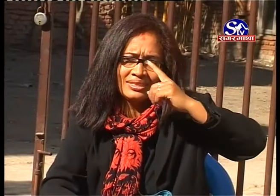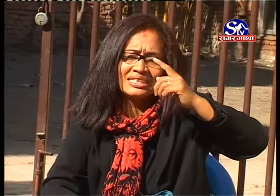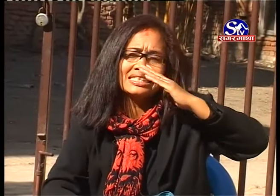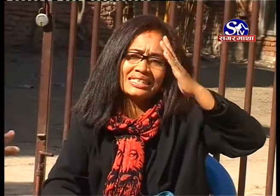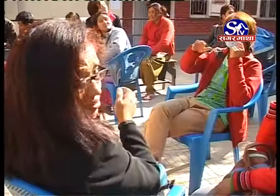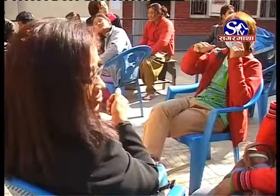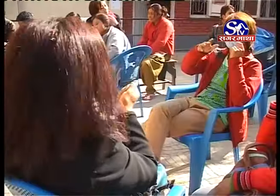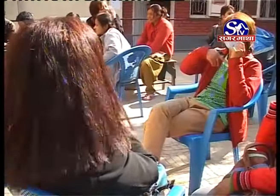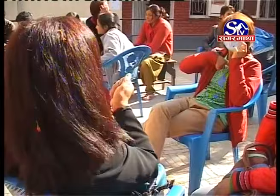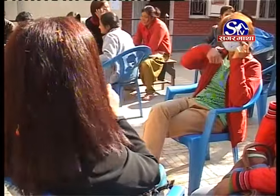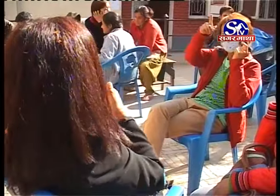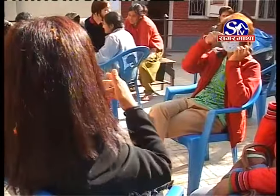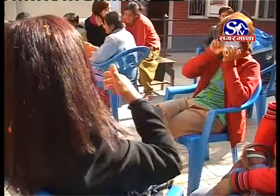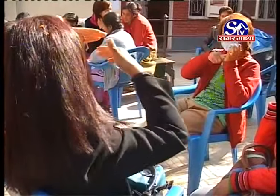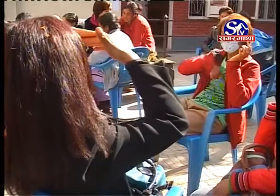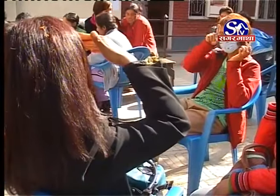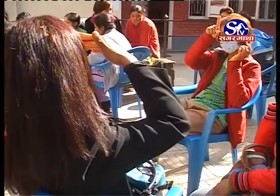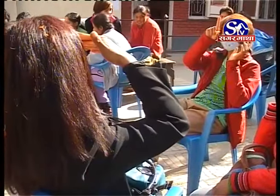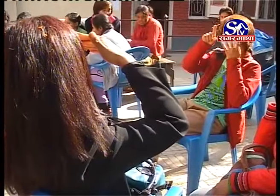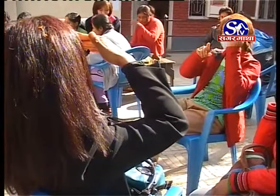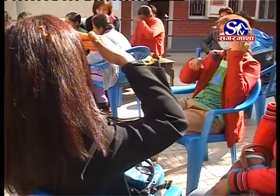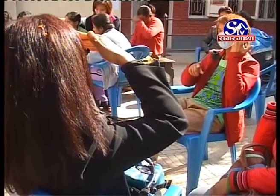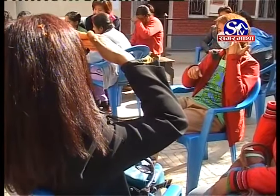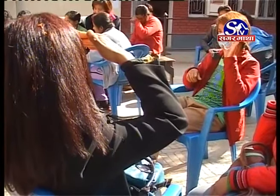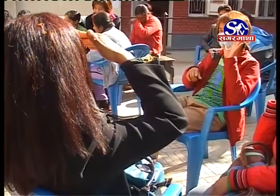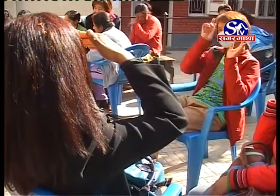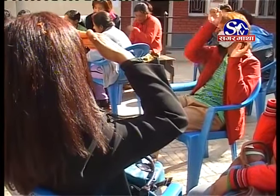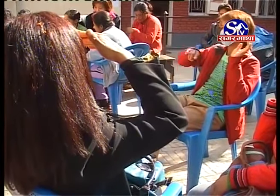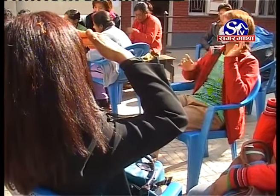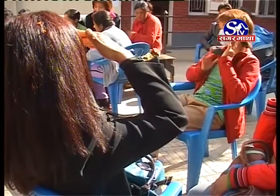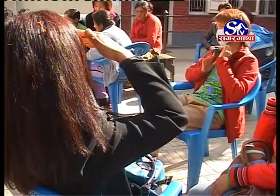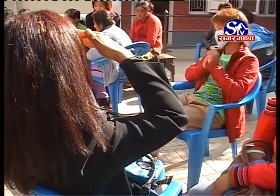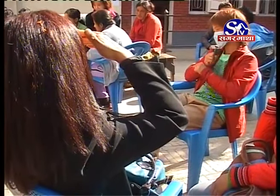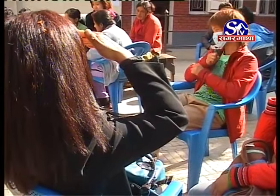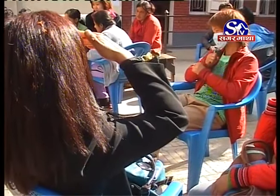गरी आवाजविहीन भाषामा बोल्छन्, सुन्छन् र बुझ्छन्।